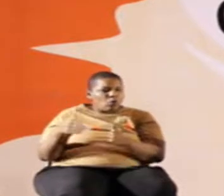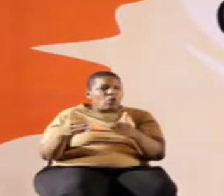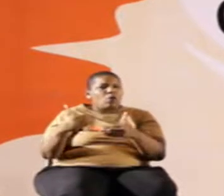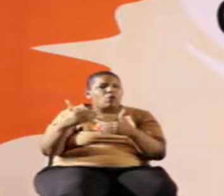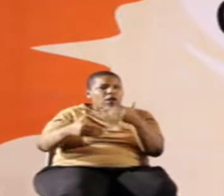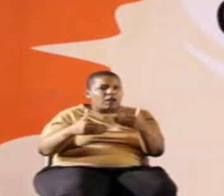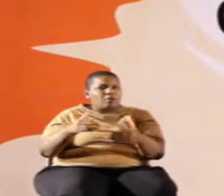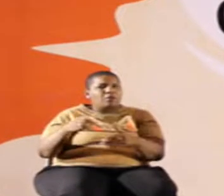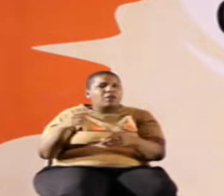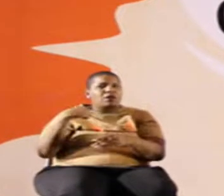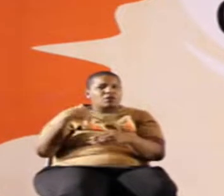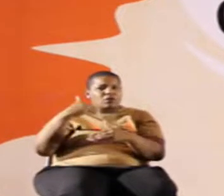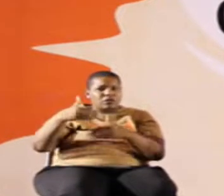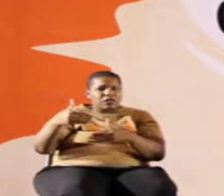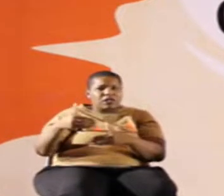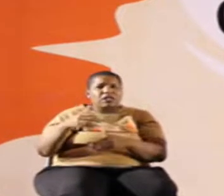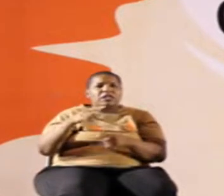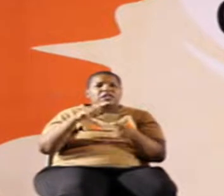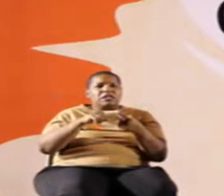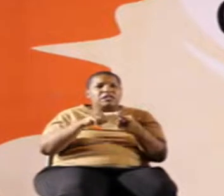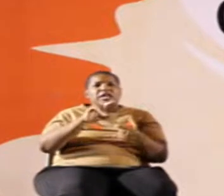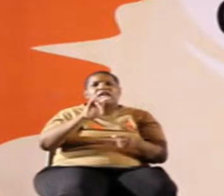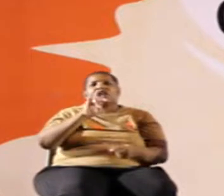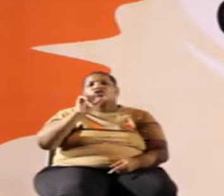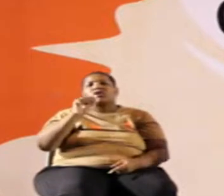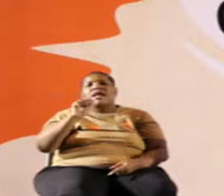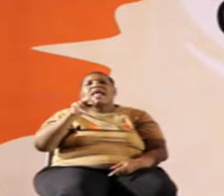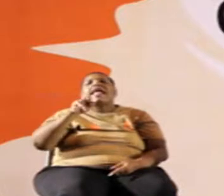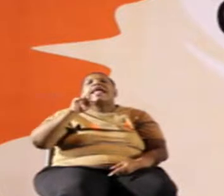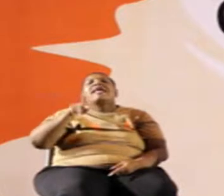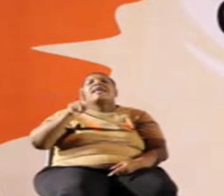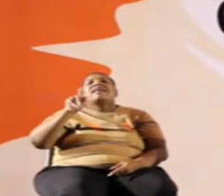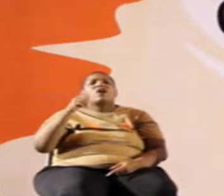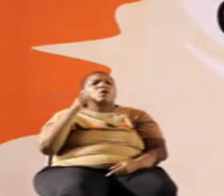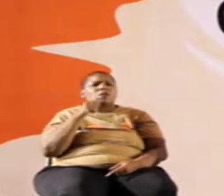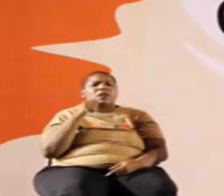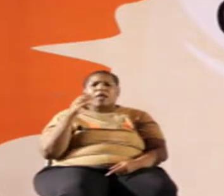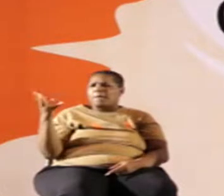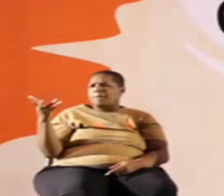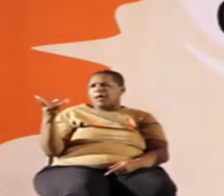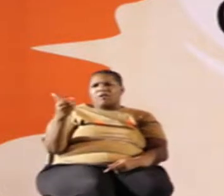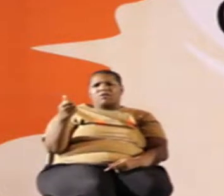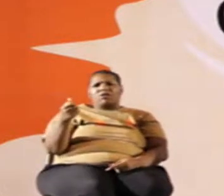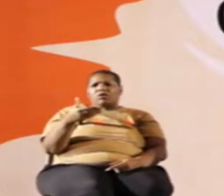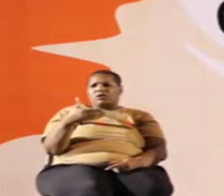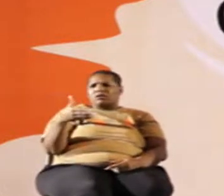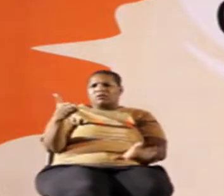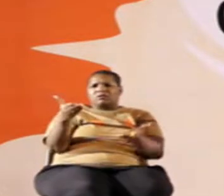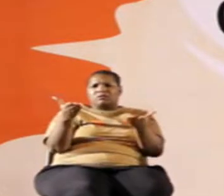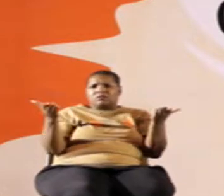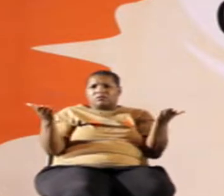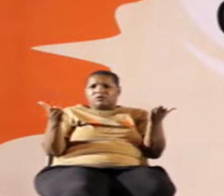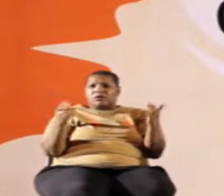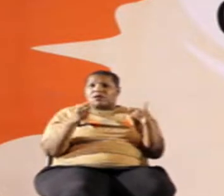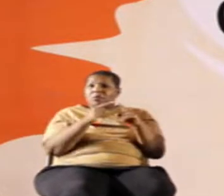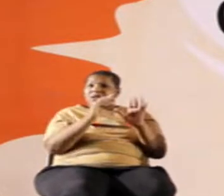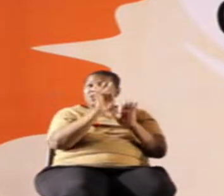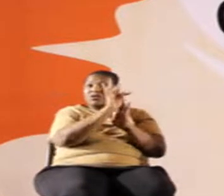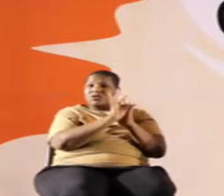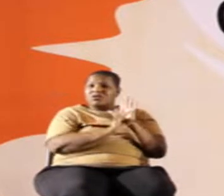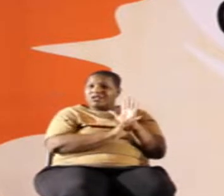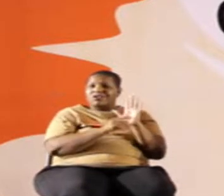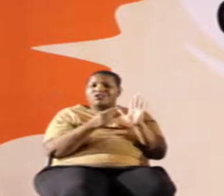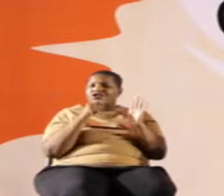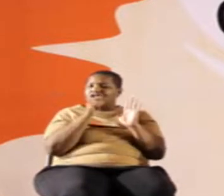Temos Thaís, Juliana, Érica, tem um monte de mulher maravilhosa lá. Mas o texto não fomos nós